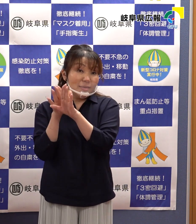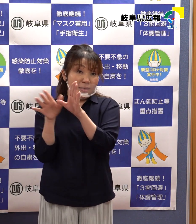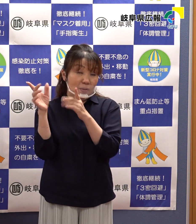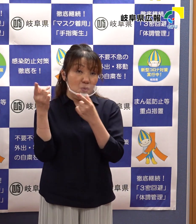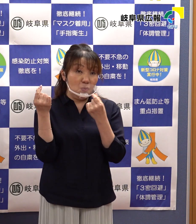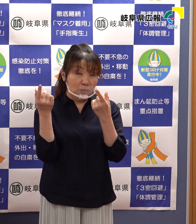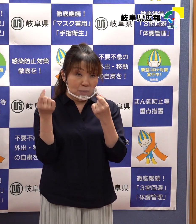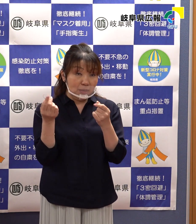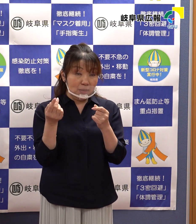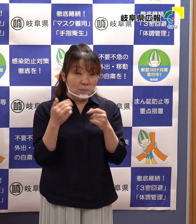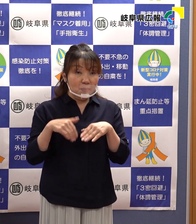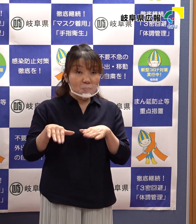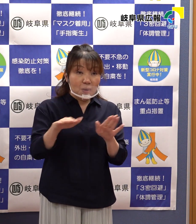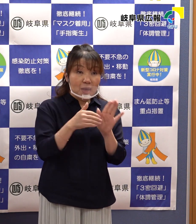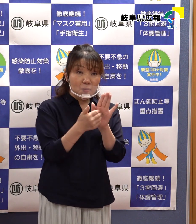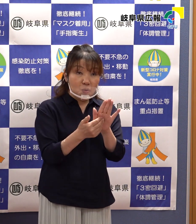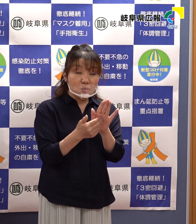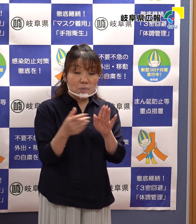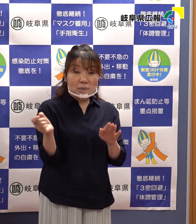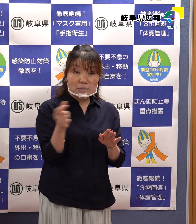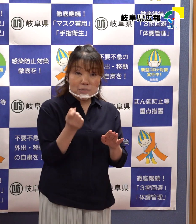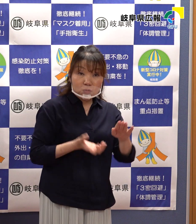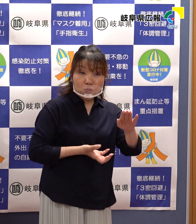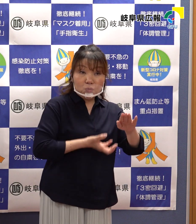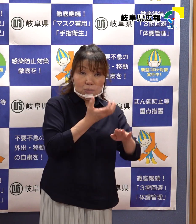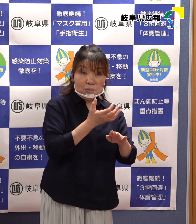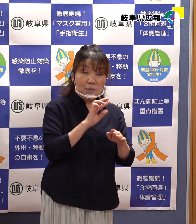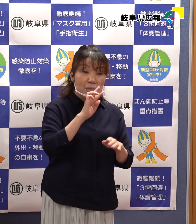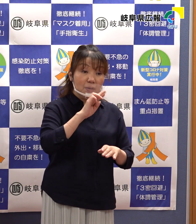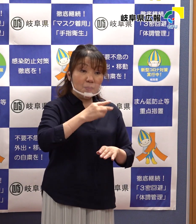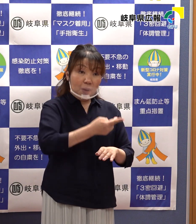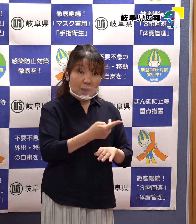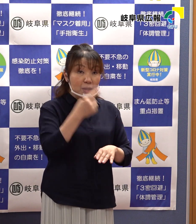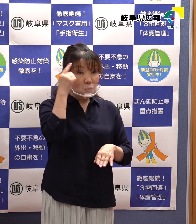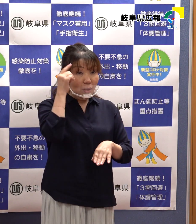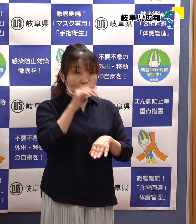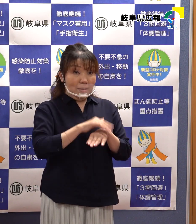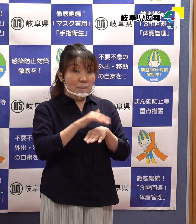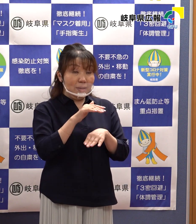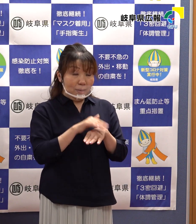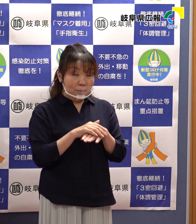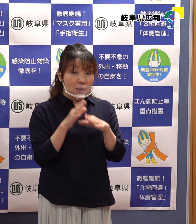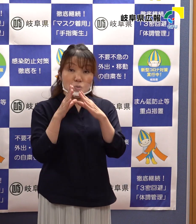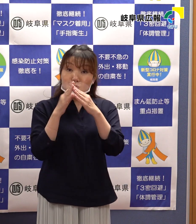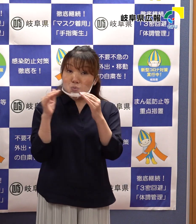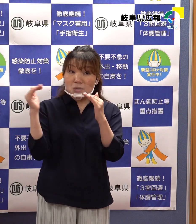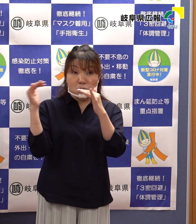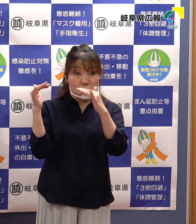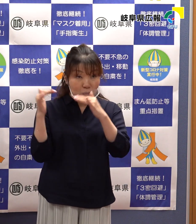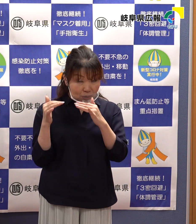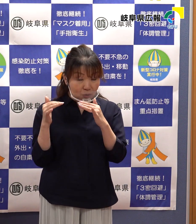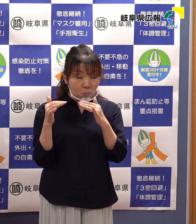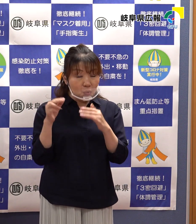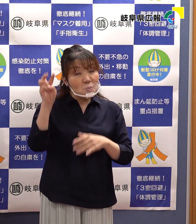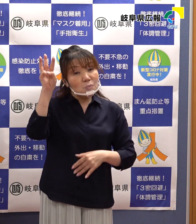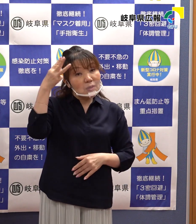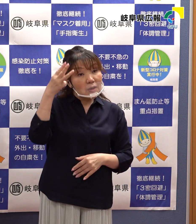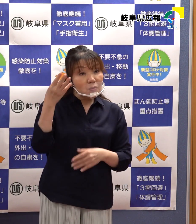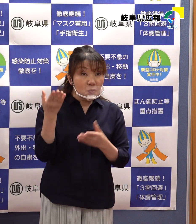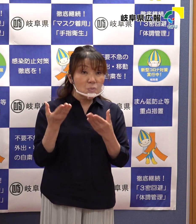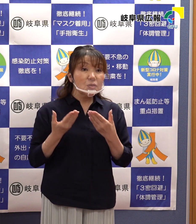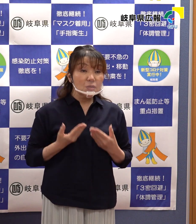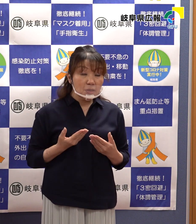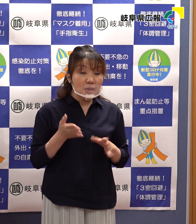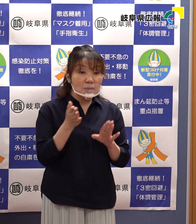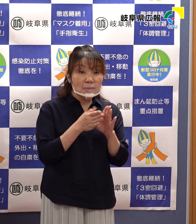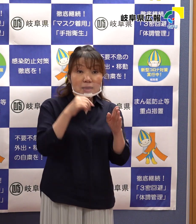まん延防止から緊急事態に切り替えた時の考え方とか、まあ、国の議論とか、まあ、そういったことも参考にしながら、それ